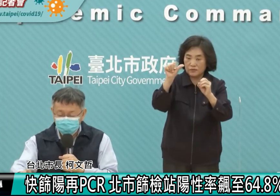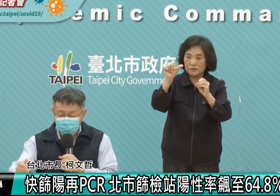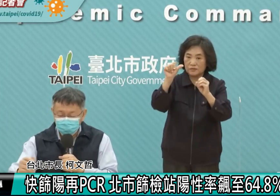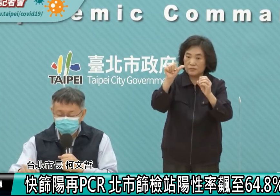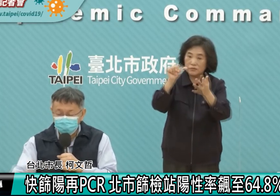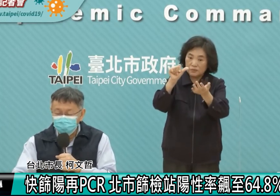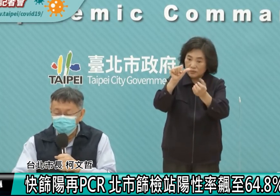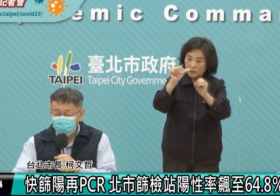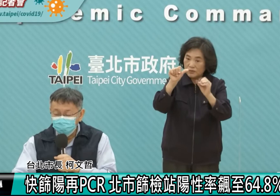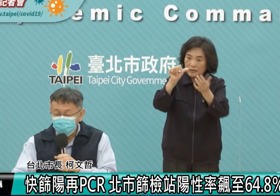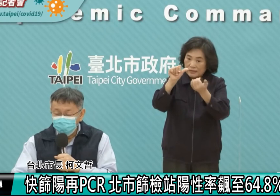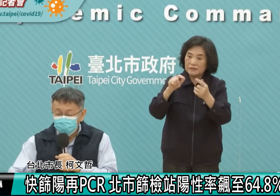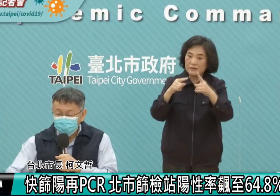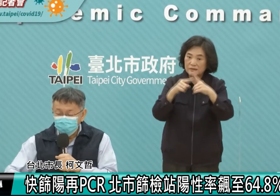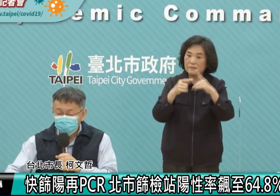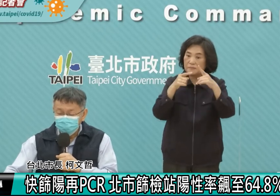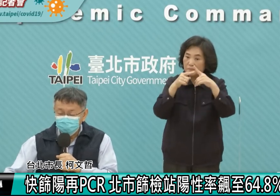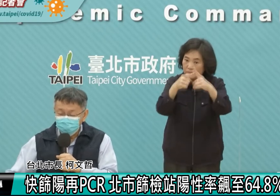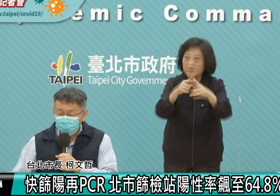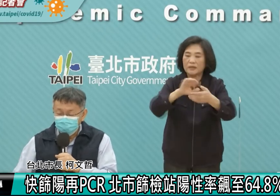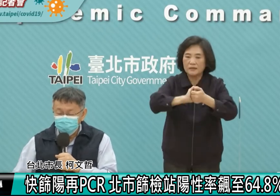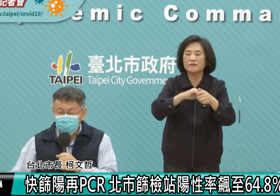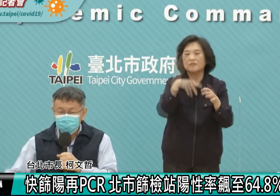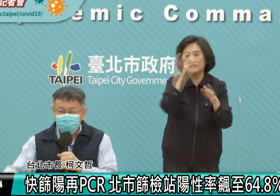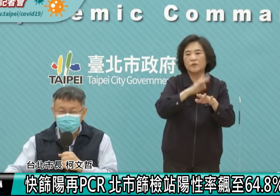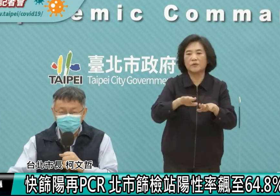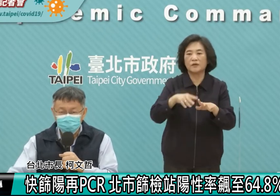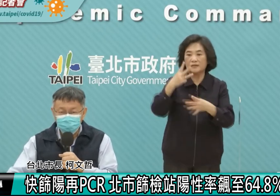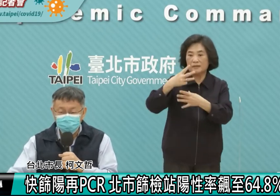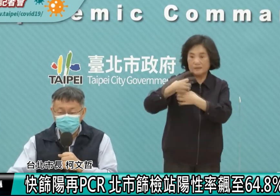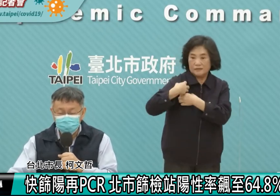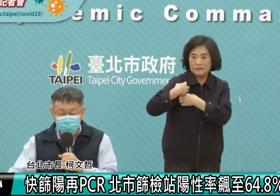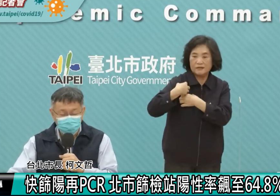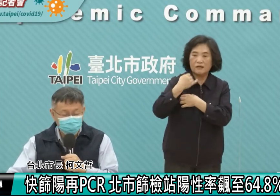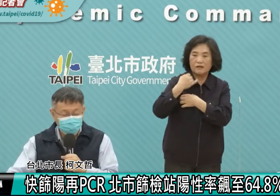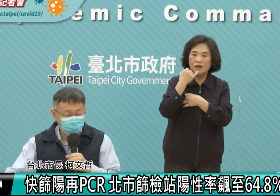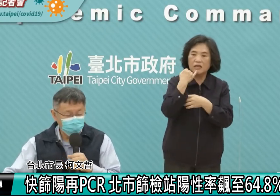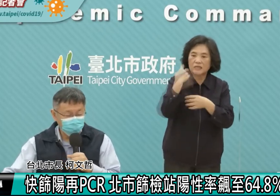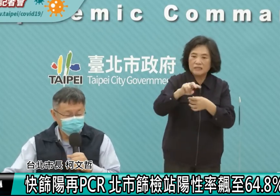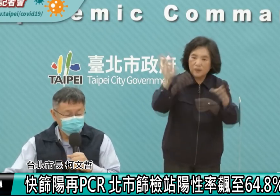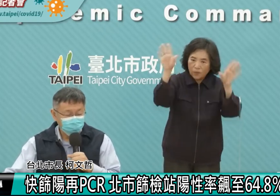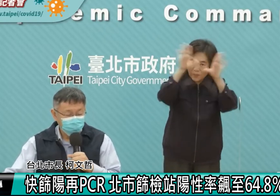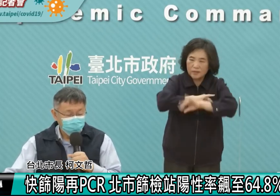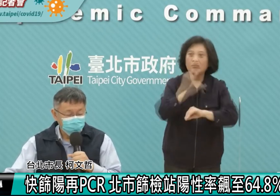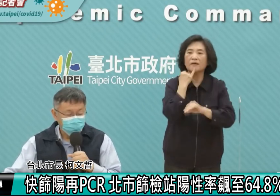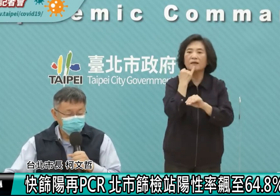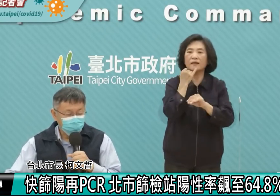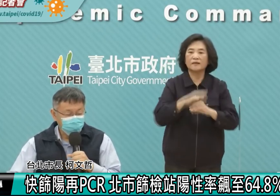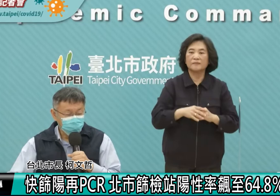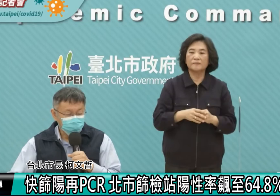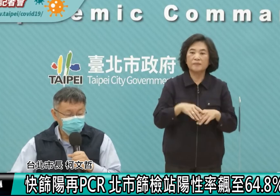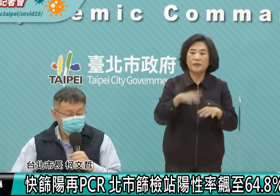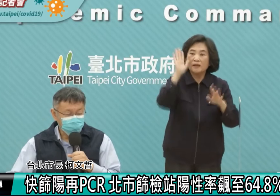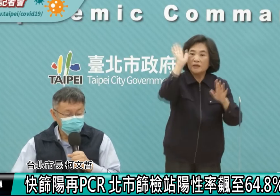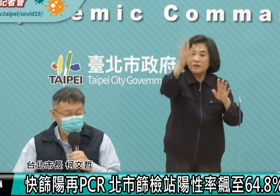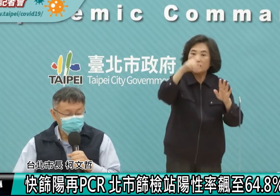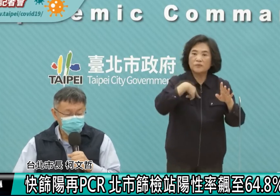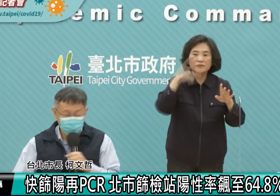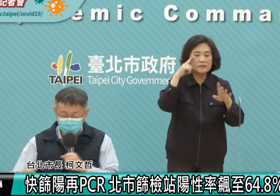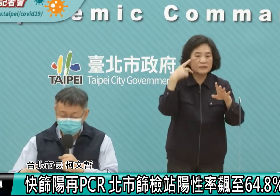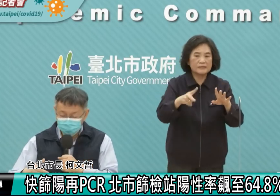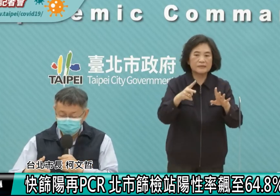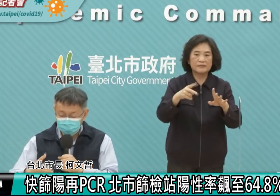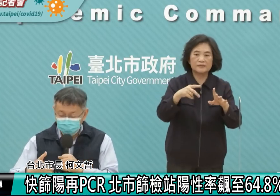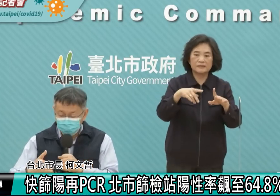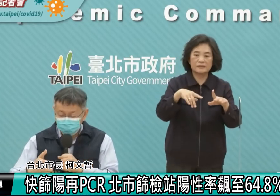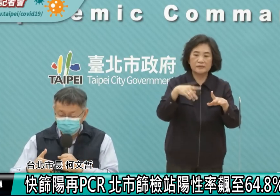来的，保证给你做到完。那3种是已经开始延伸到夜间，那我们将来会想办法再新加入